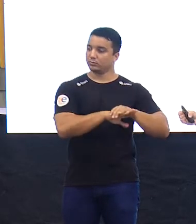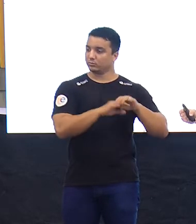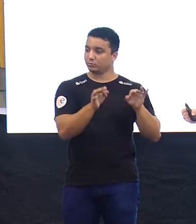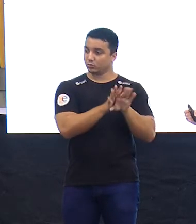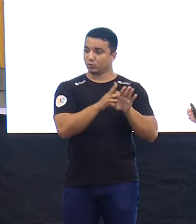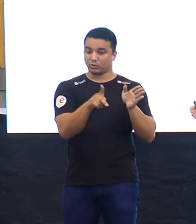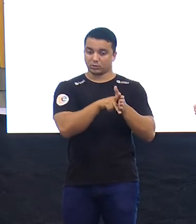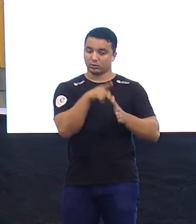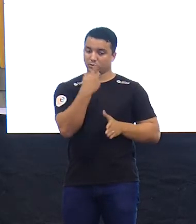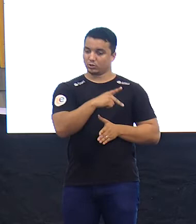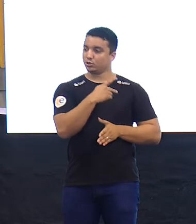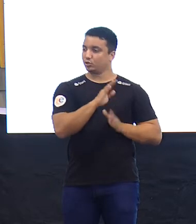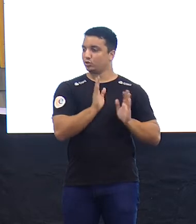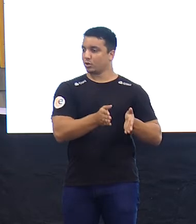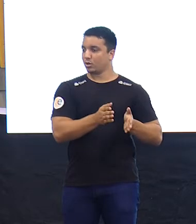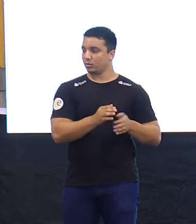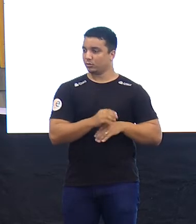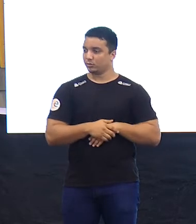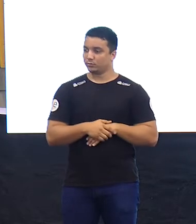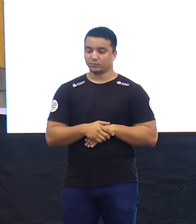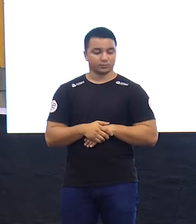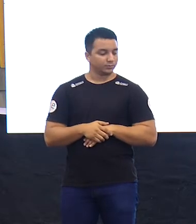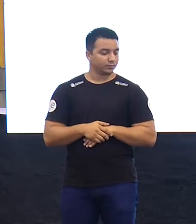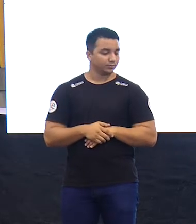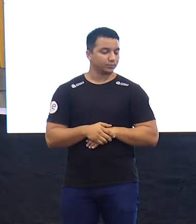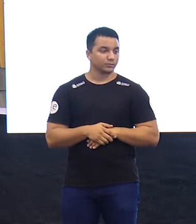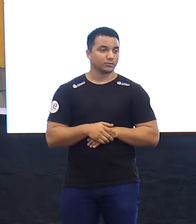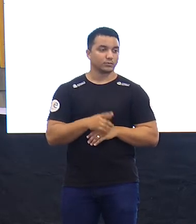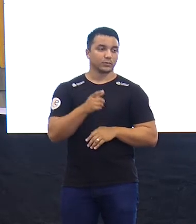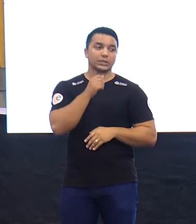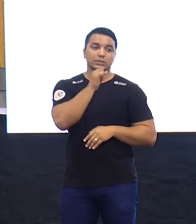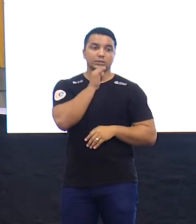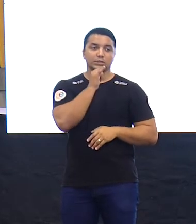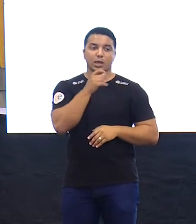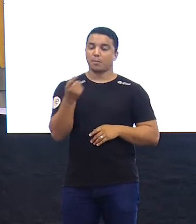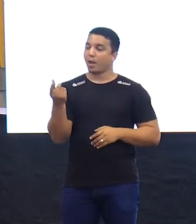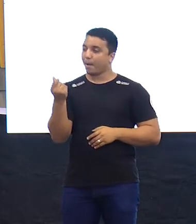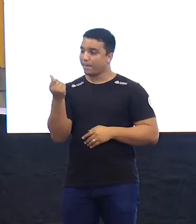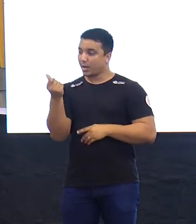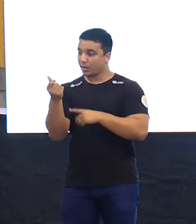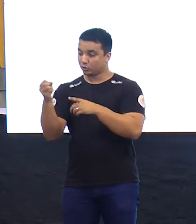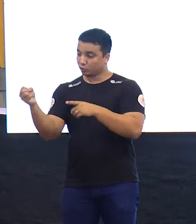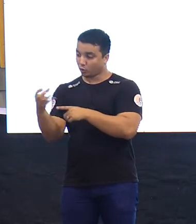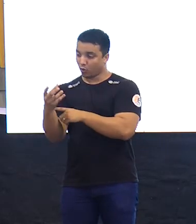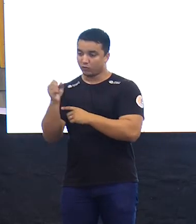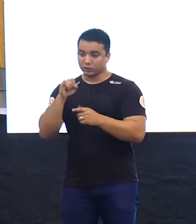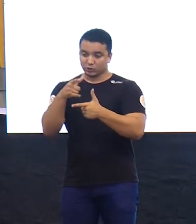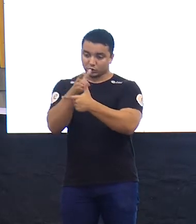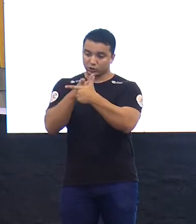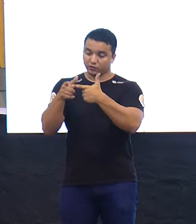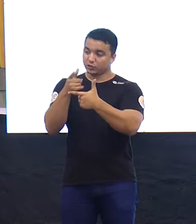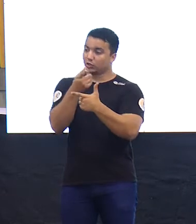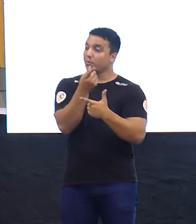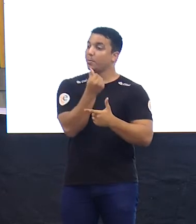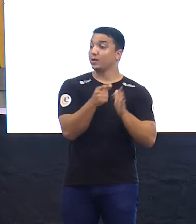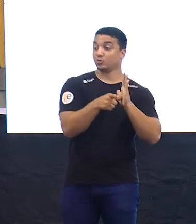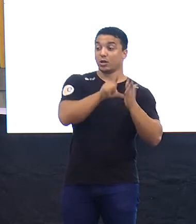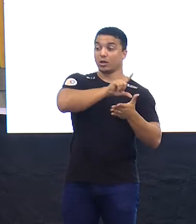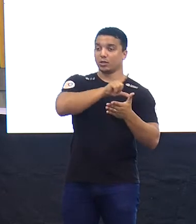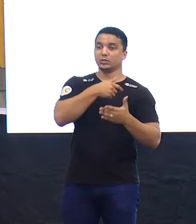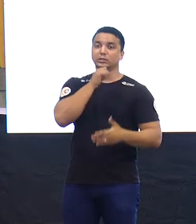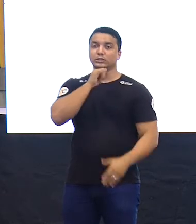é. Entendeu? Então, se você pegar o preço novo e dividir pelo preço antigo e der